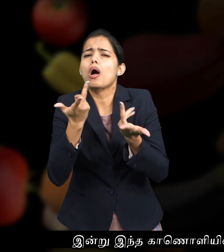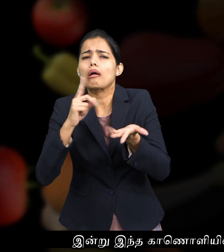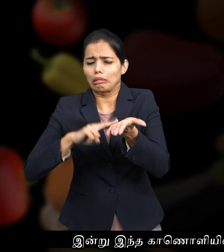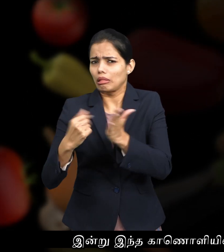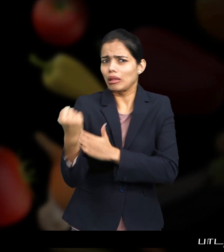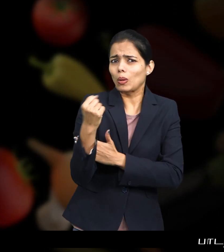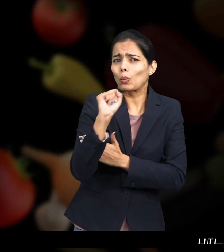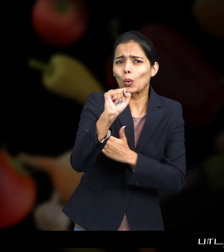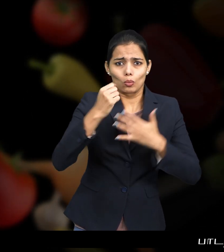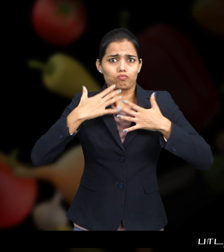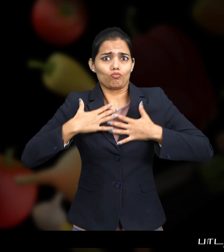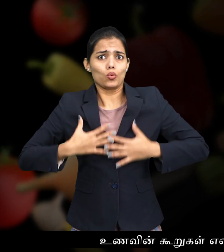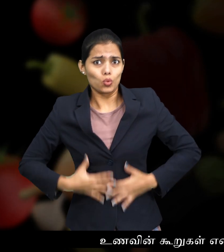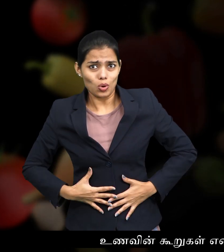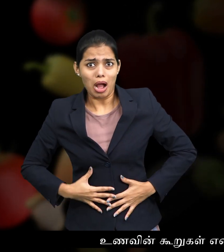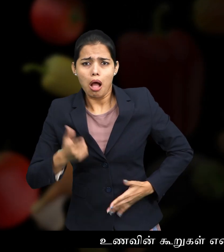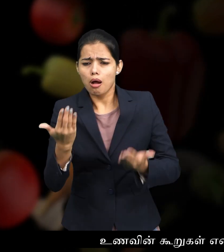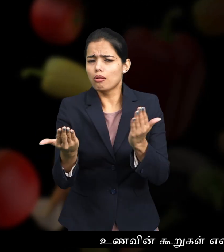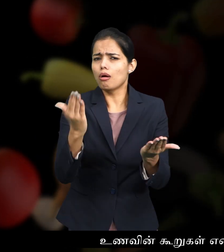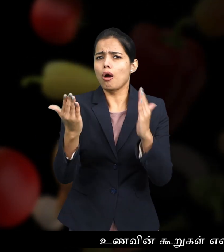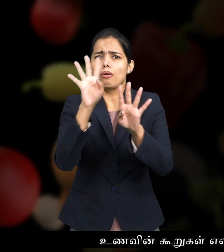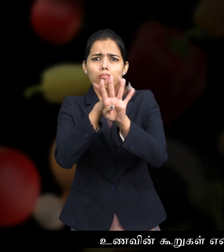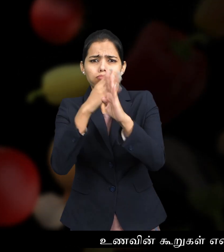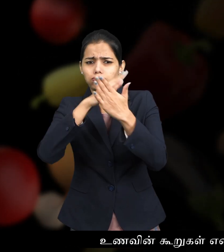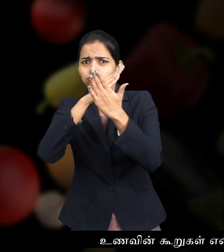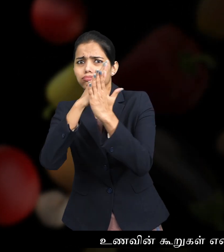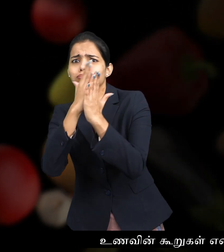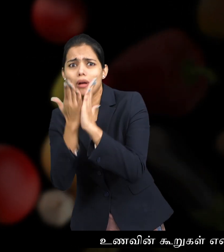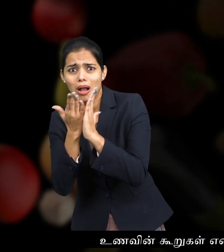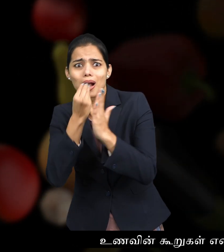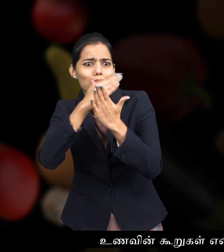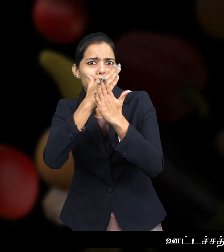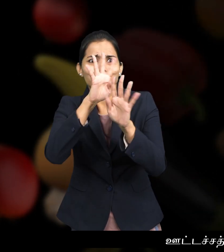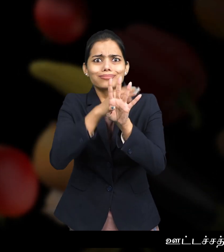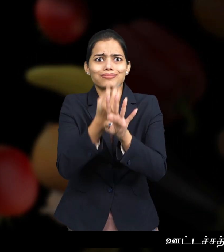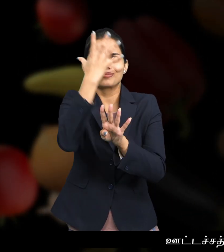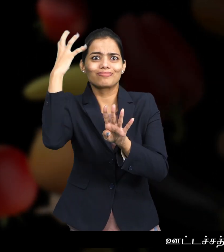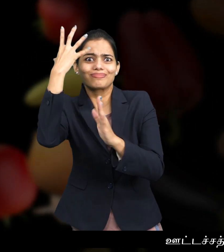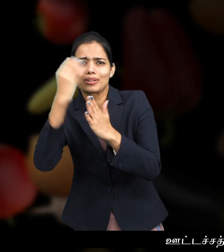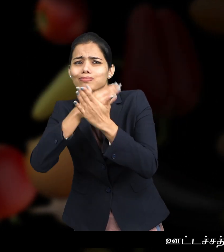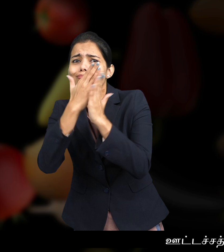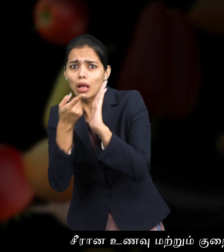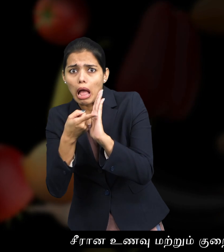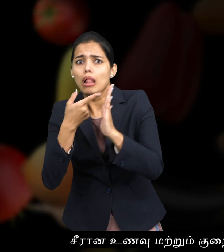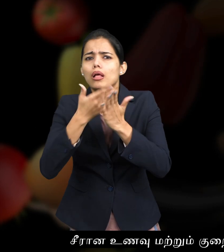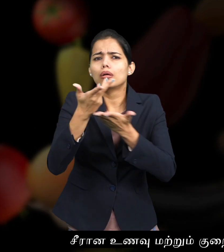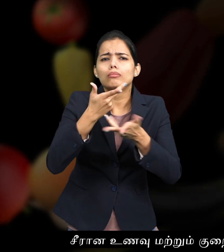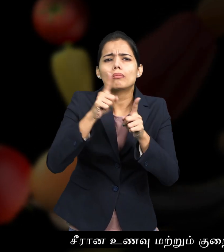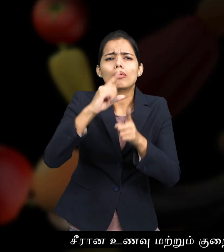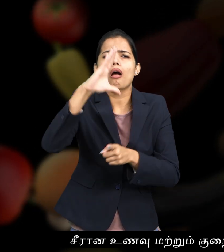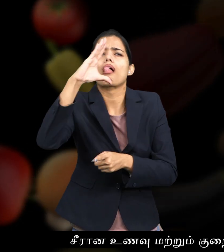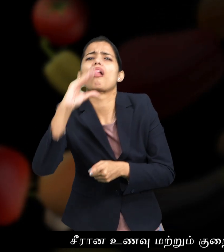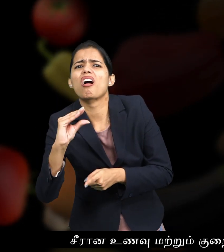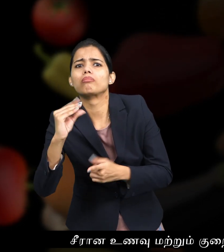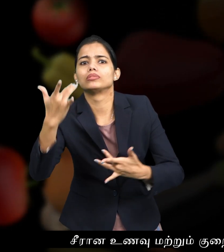வகுப்பு அறிவியல் பாடத்திலிருந்து உணவின் கூறுகள் என்ற பாடப்பகுதியில் உடலின் ஊட்டச்சத்துக்களின் பங்கு, சீரான